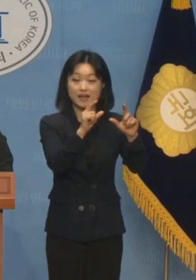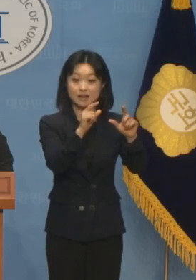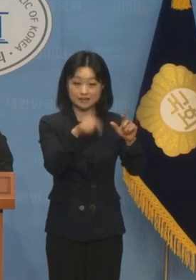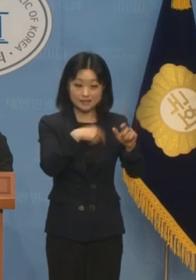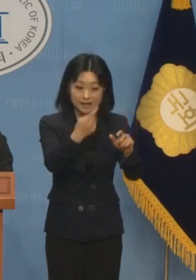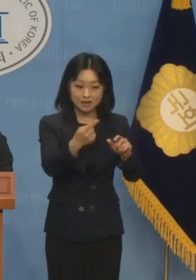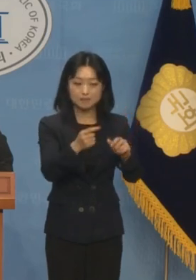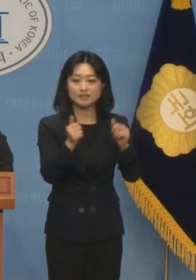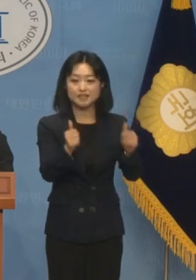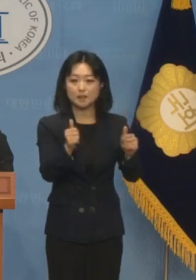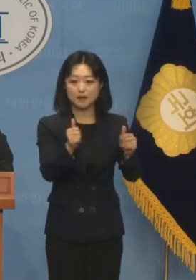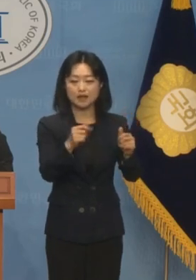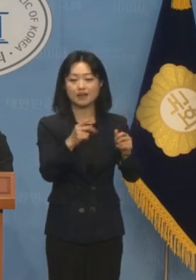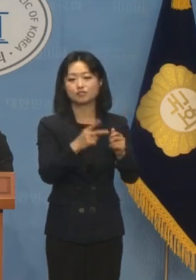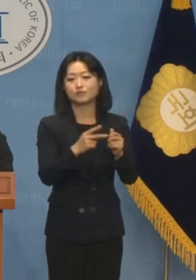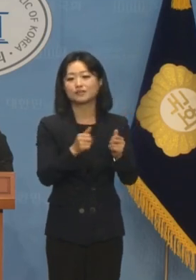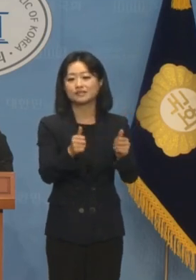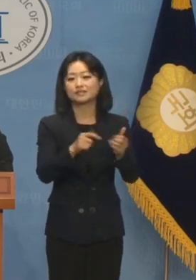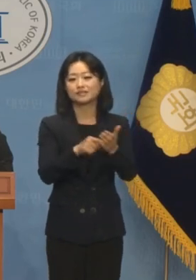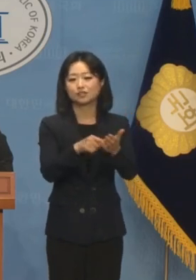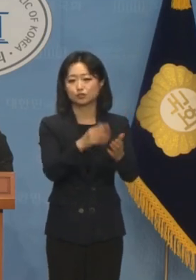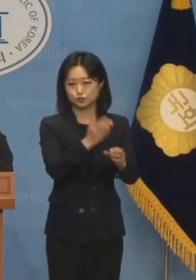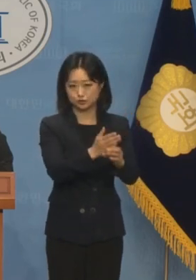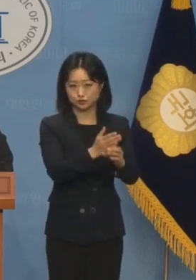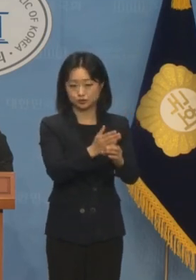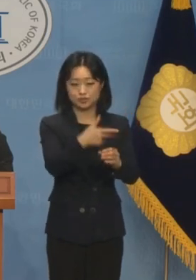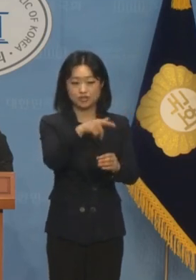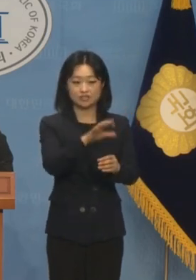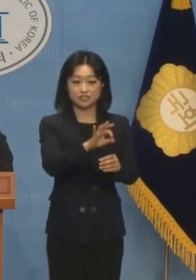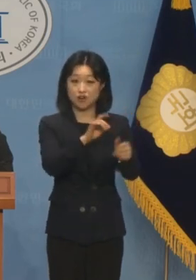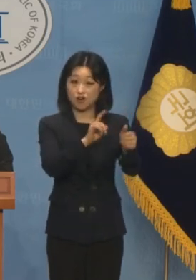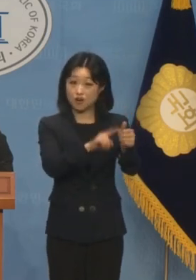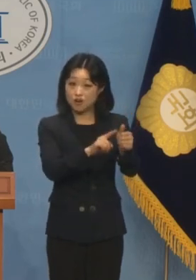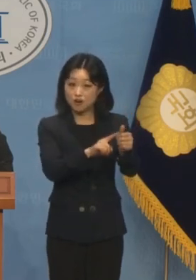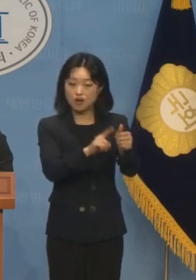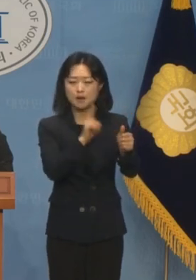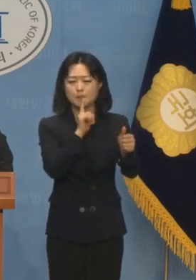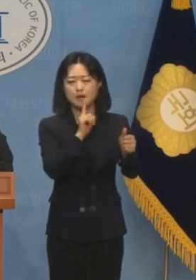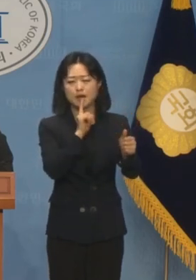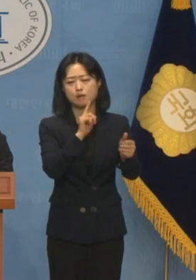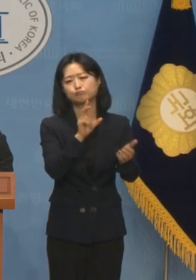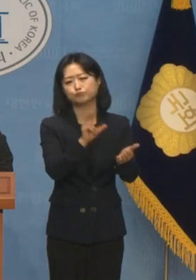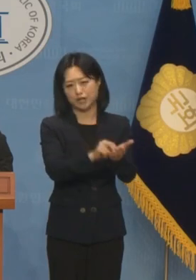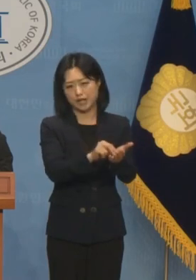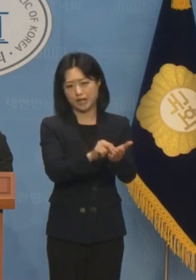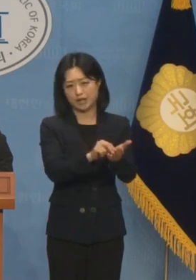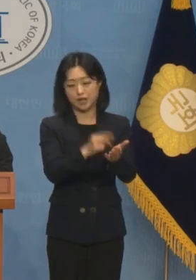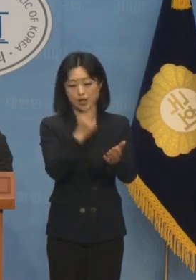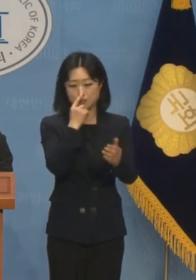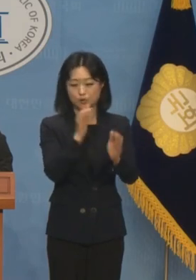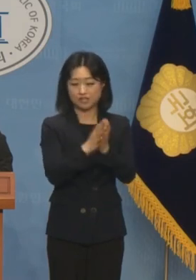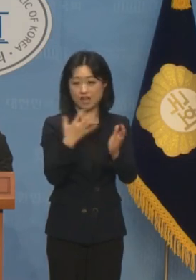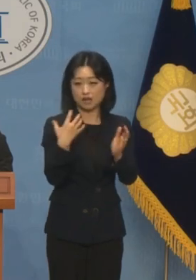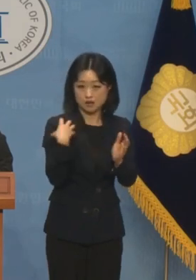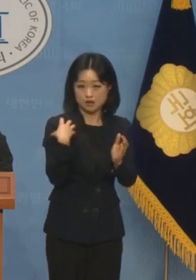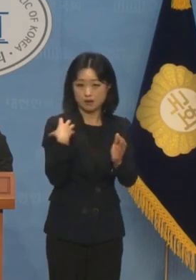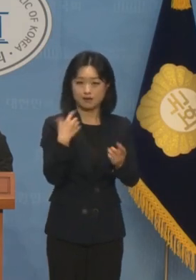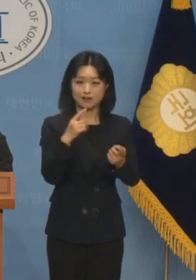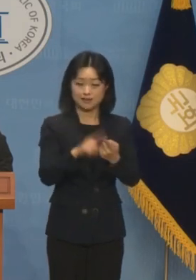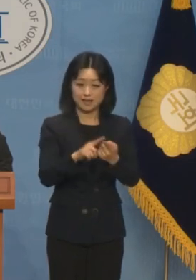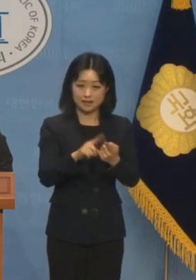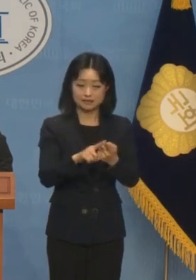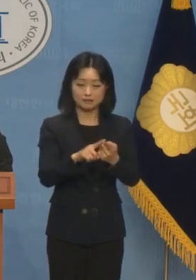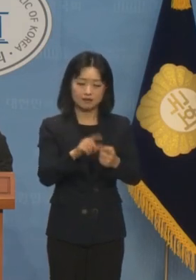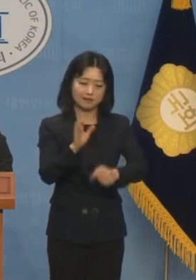합니다. 모두가 정진석 의원의 입이 문제였고 자신의 역할과 책임에